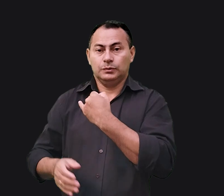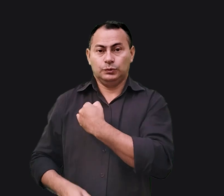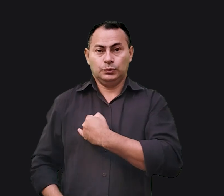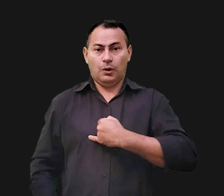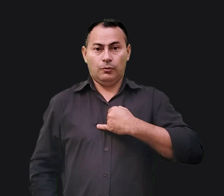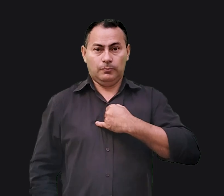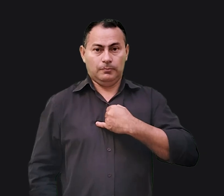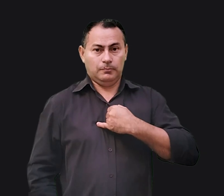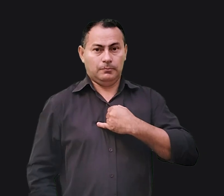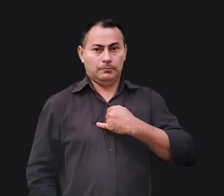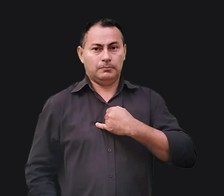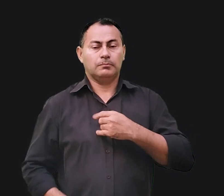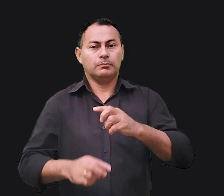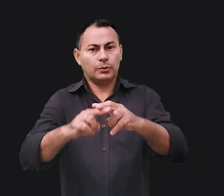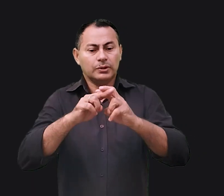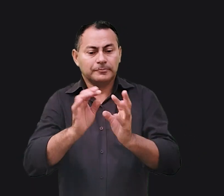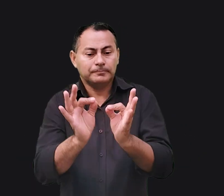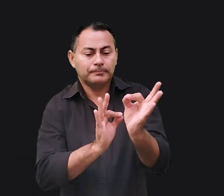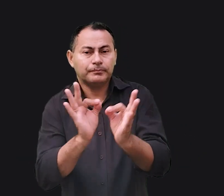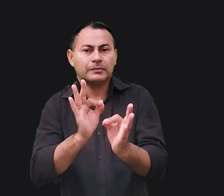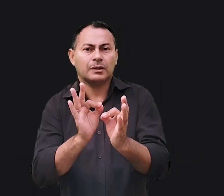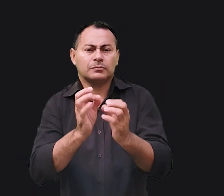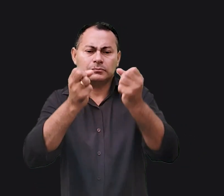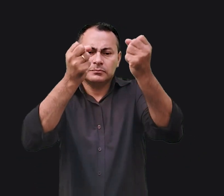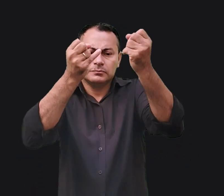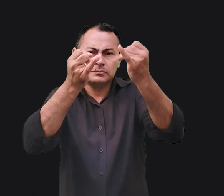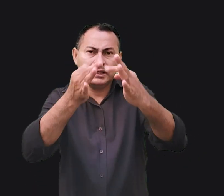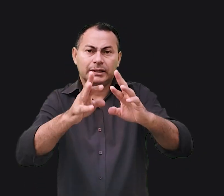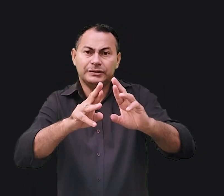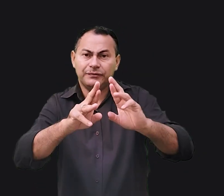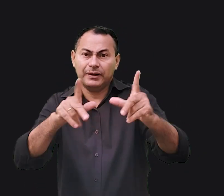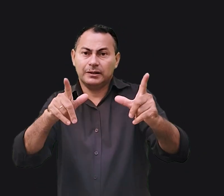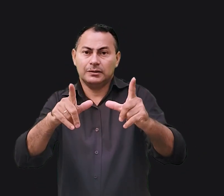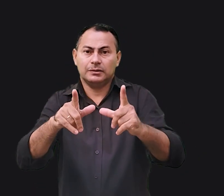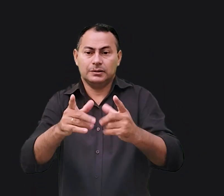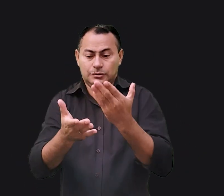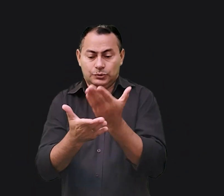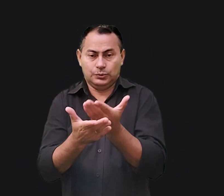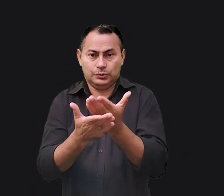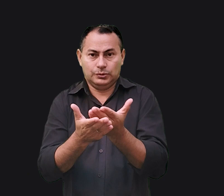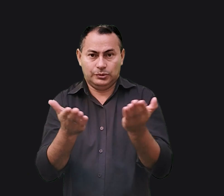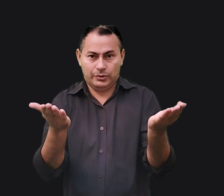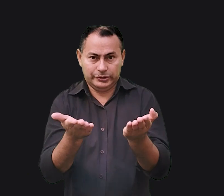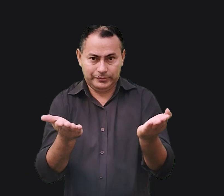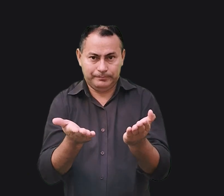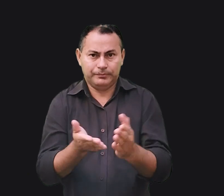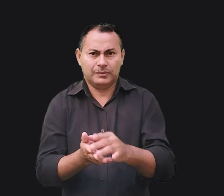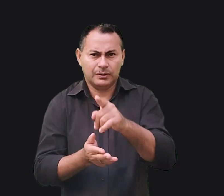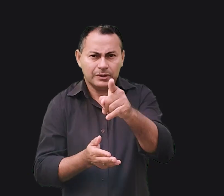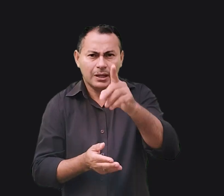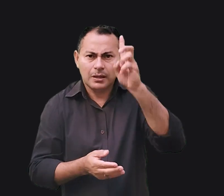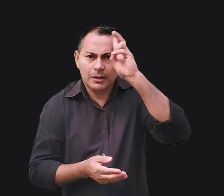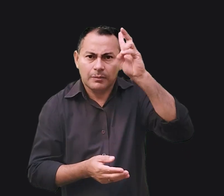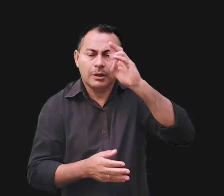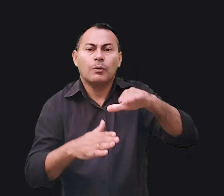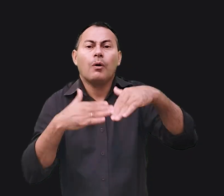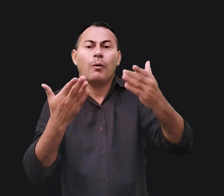João. Por isso preparamos uma abordagem diferente para esse estudo. Vocês se lembram qual é? Em